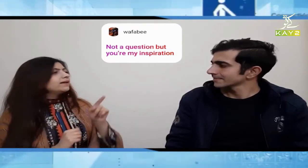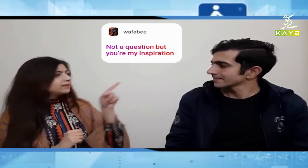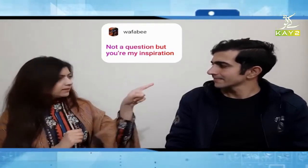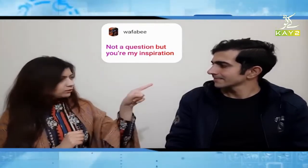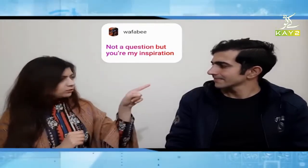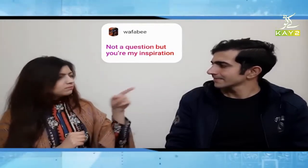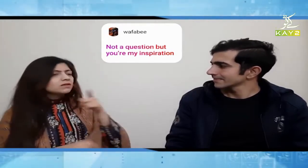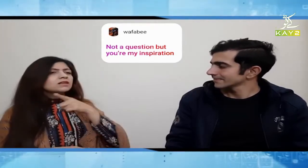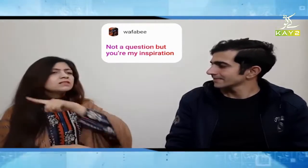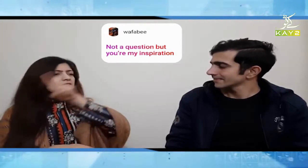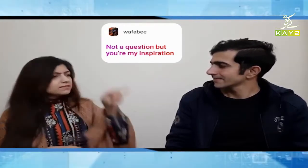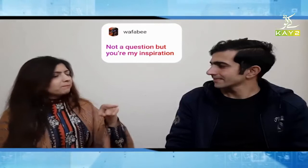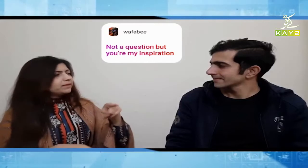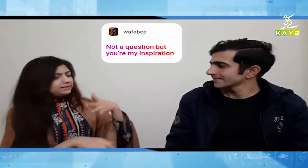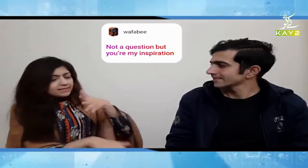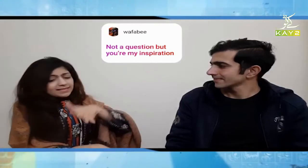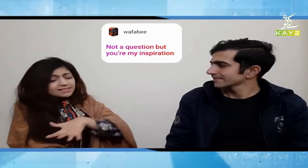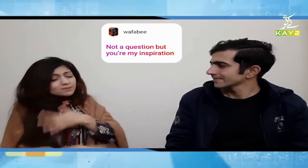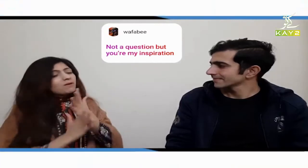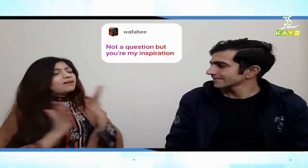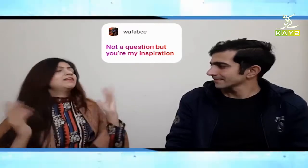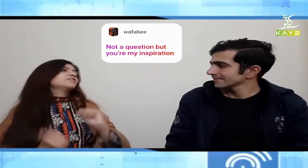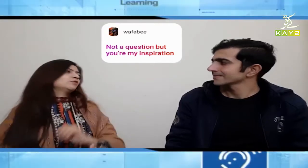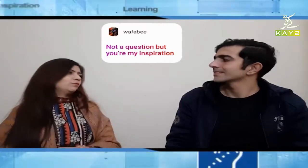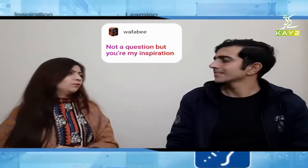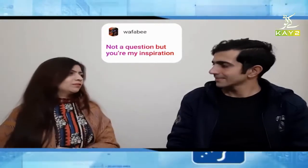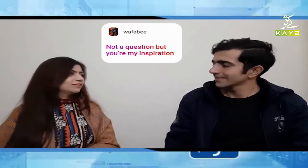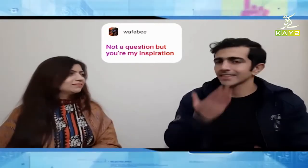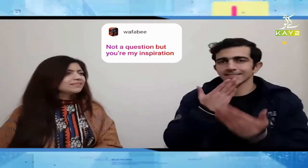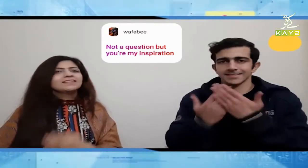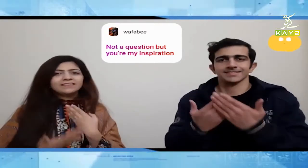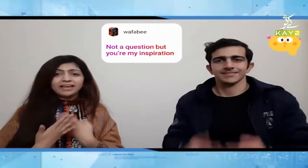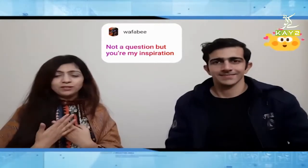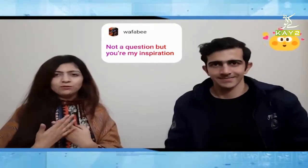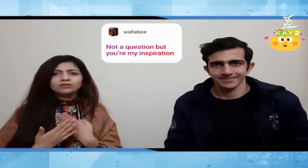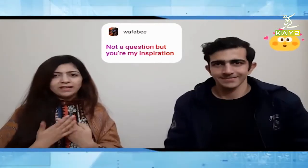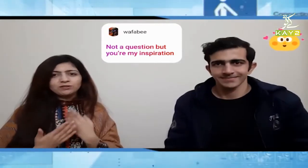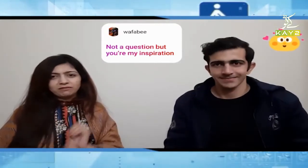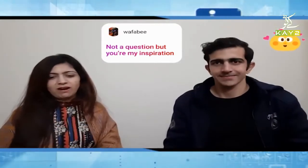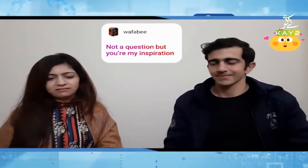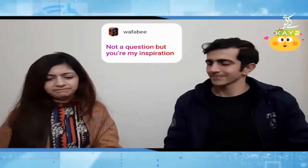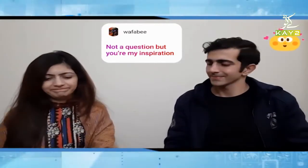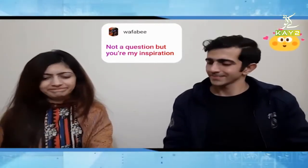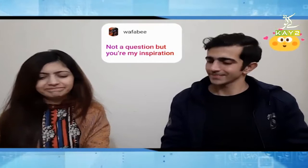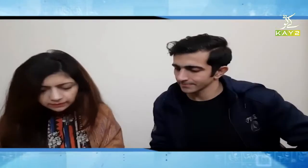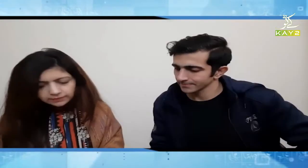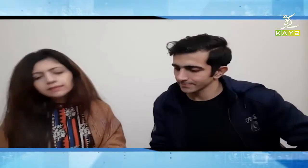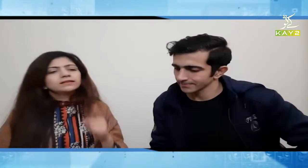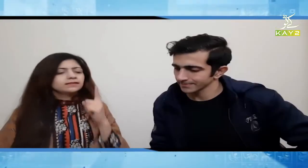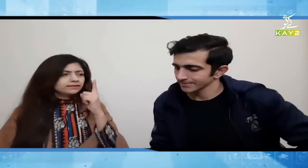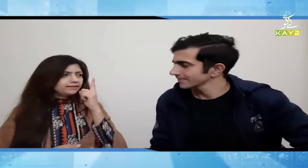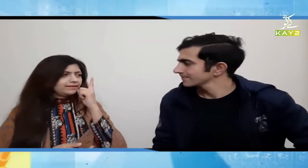है कि तुम सबके लिए इंस्पायरेशन हो। थैंक यू वफा।